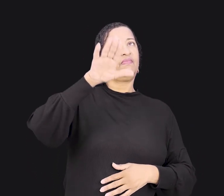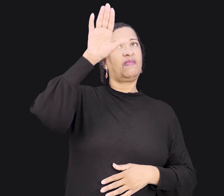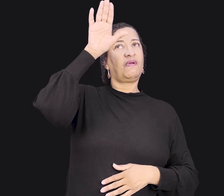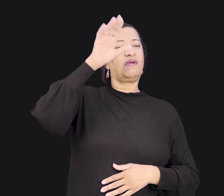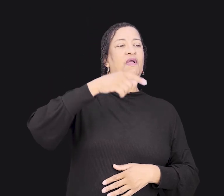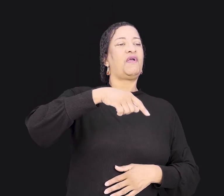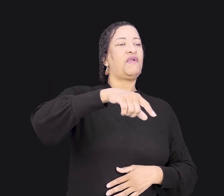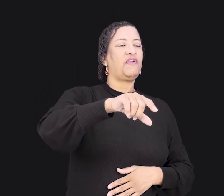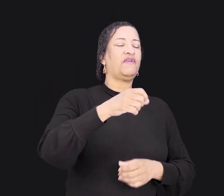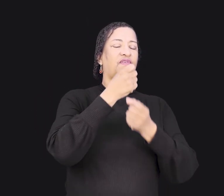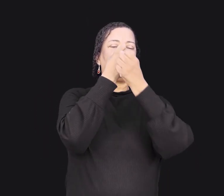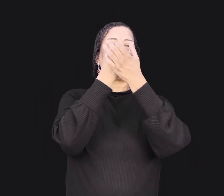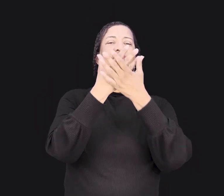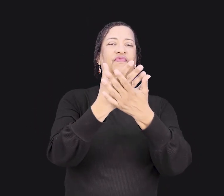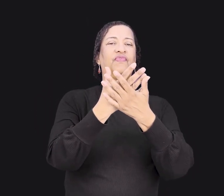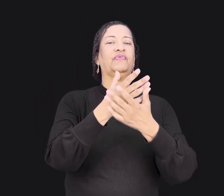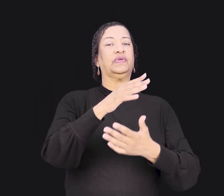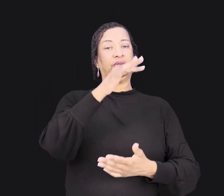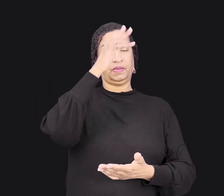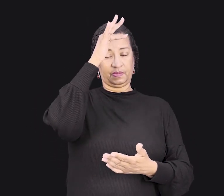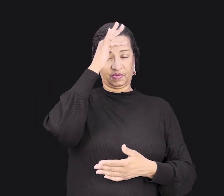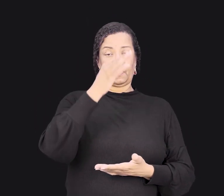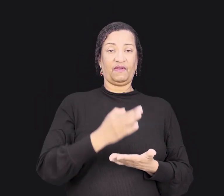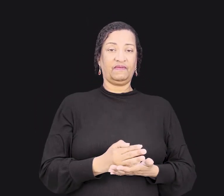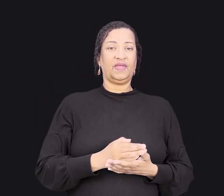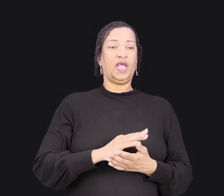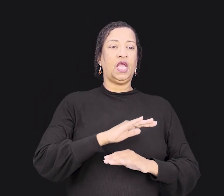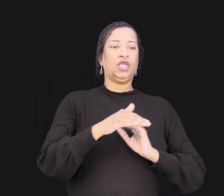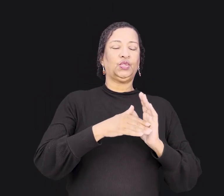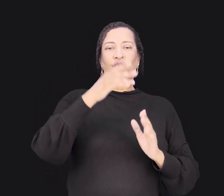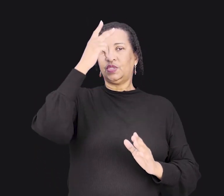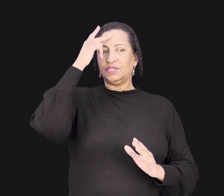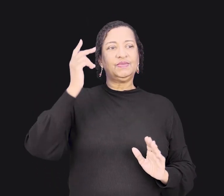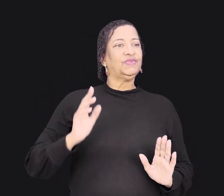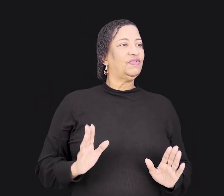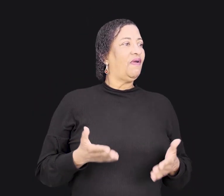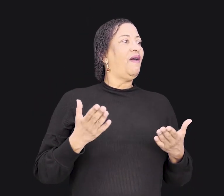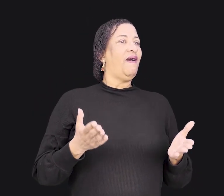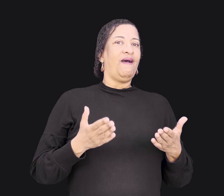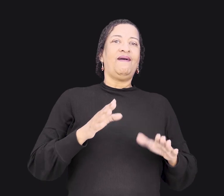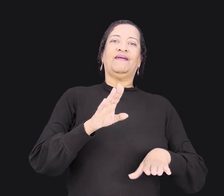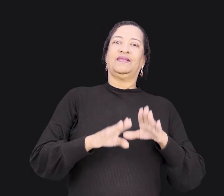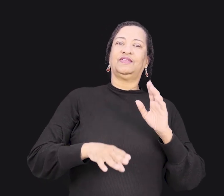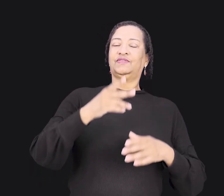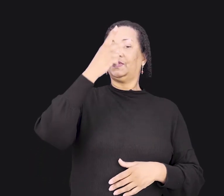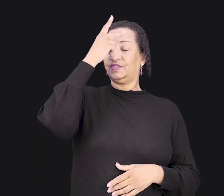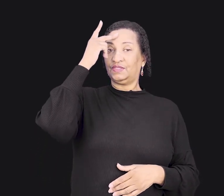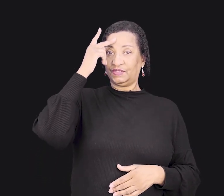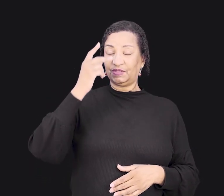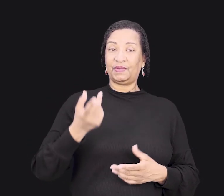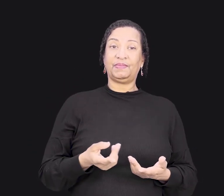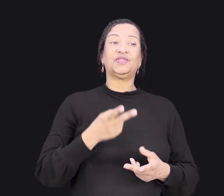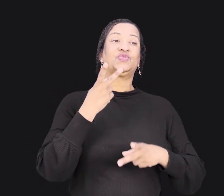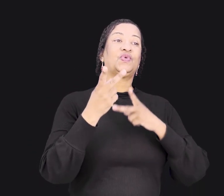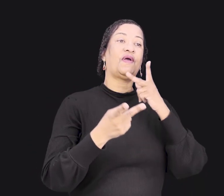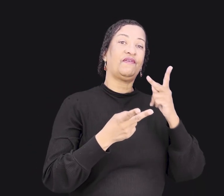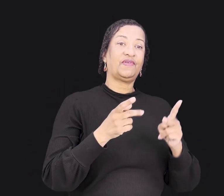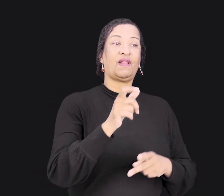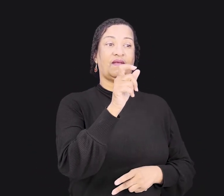frente e professa sua fé, todo mundo se empolga. E às vezes as pessoas até aparecem na mídia dizendo que fulano agora